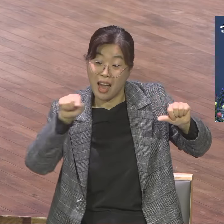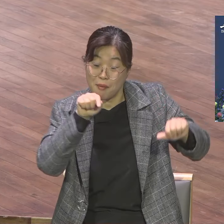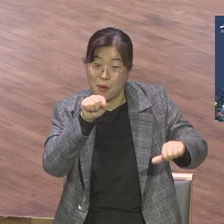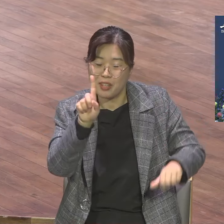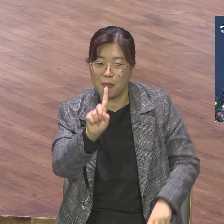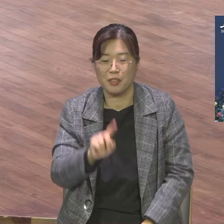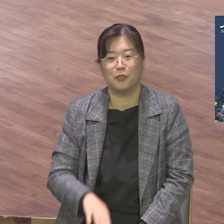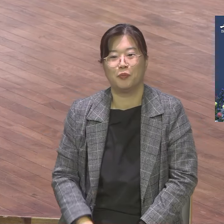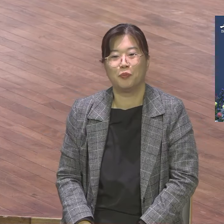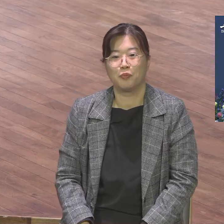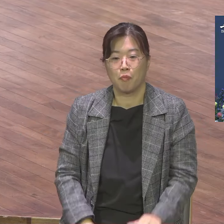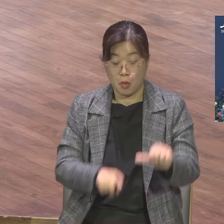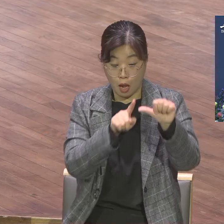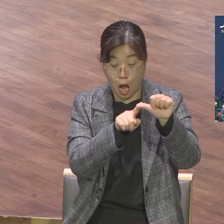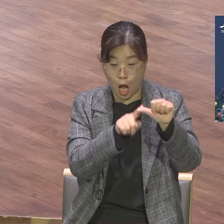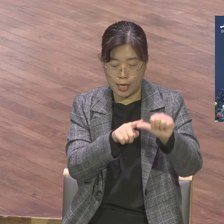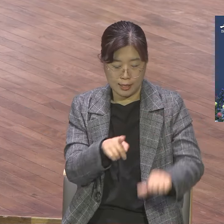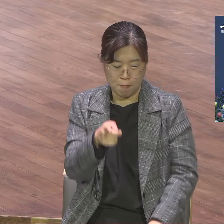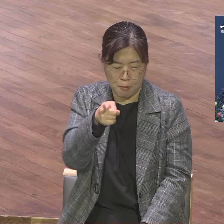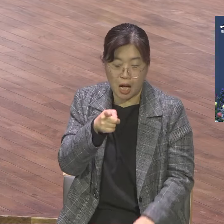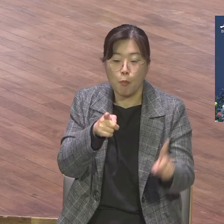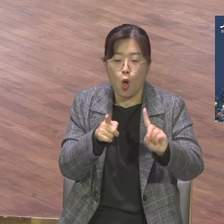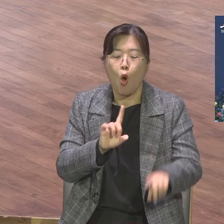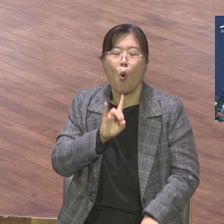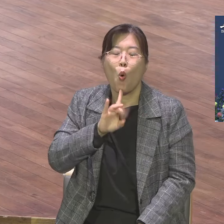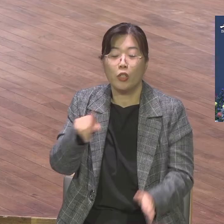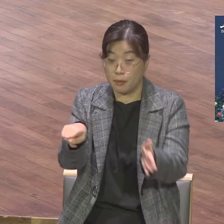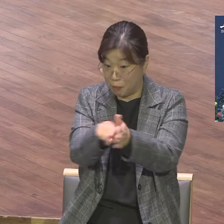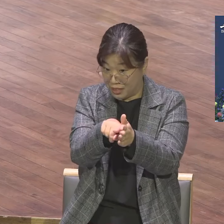피데, 오직 믿음.